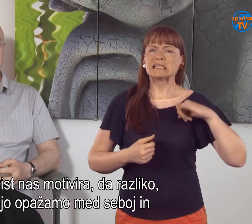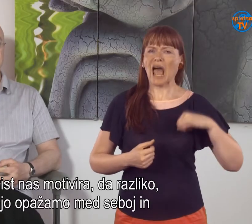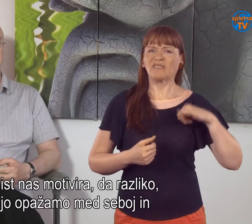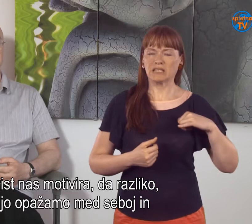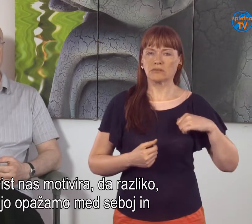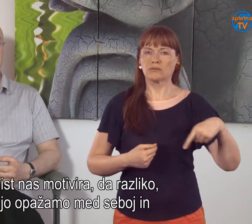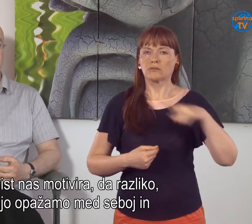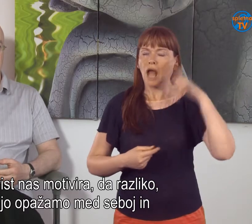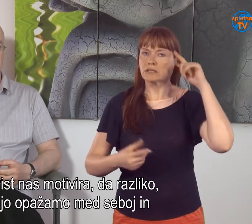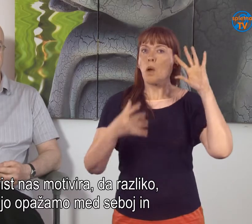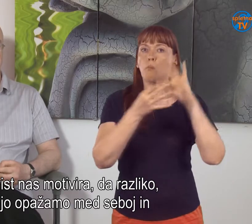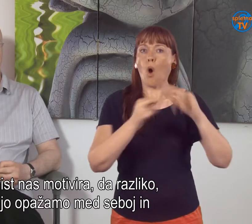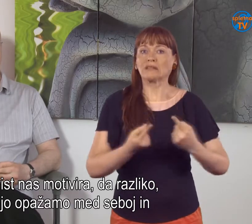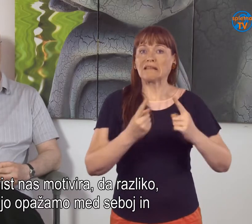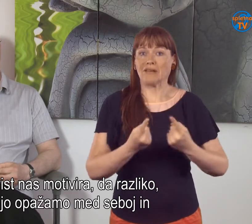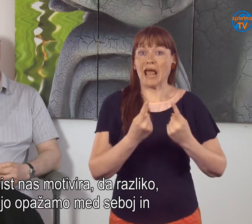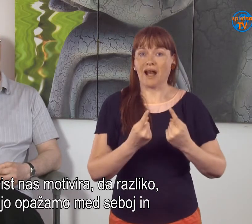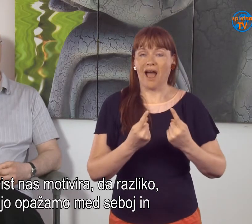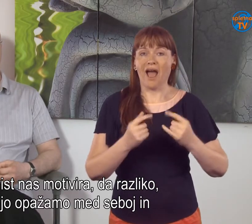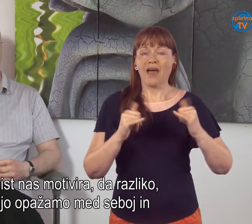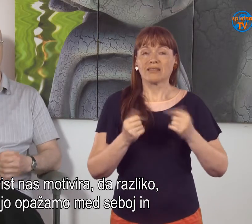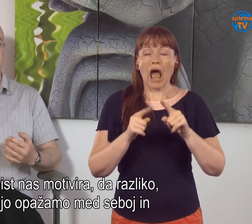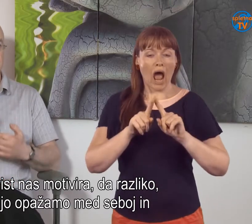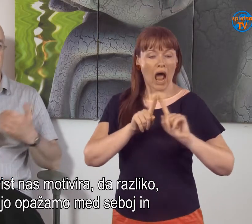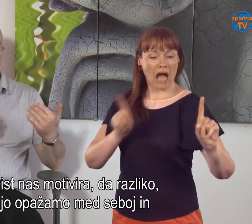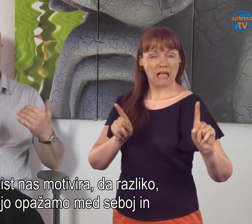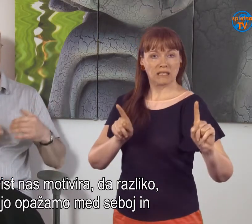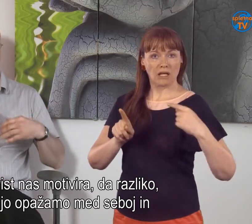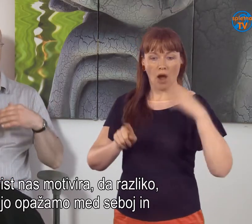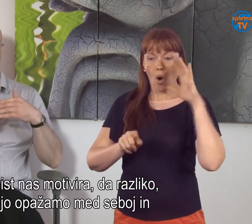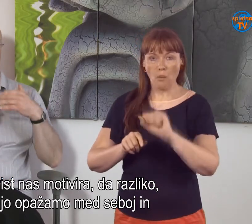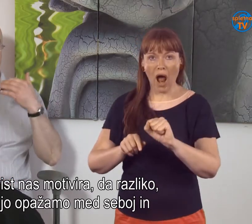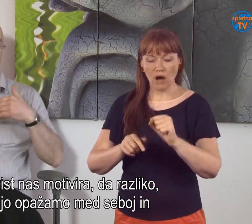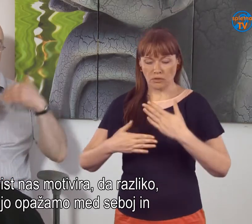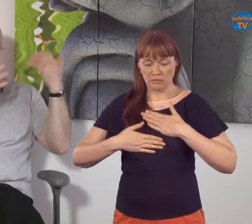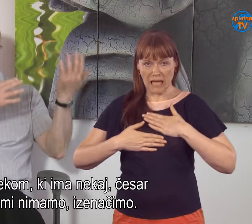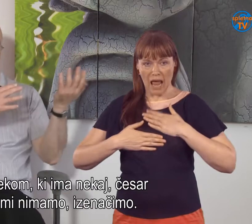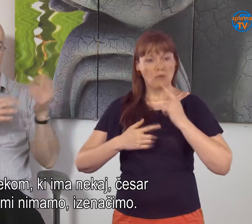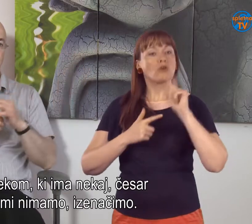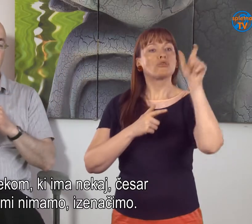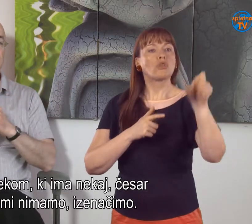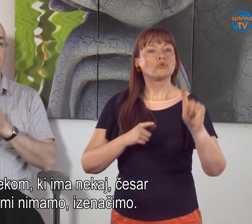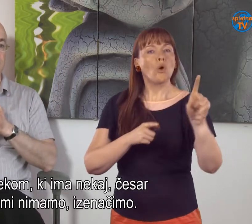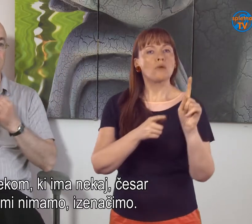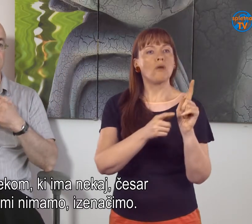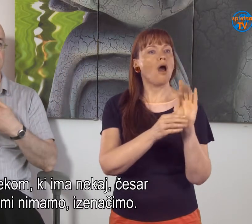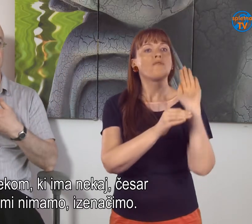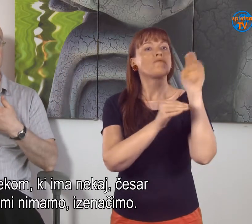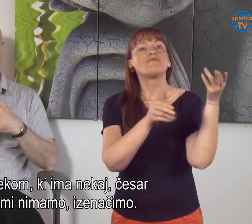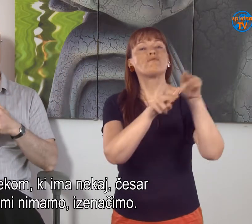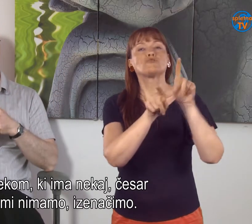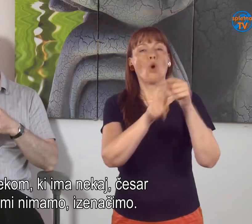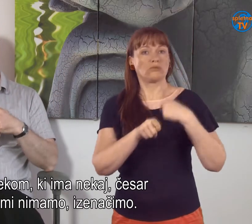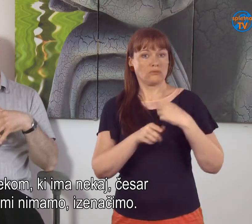Zavist nas motivira, da ta razlika, ki jo opažamo med seboj in nekom, ki ima nekaj, česar